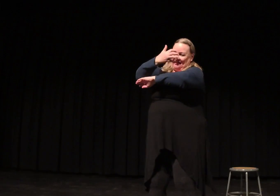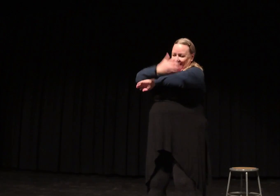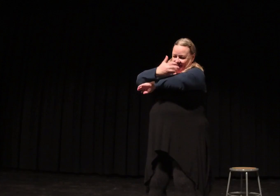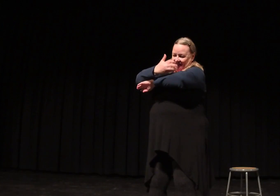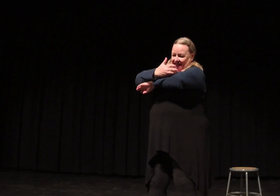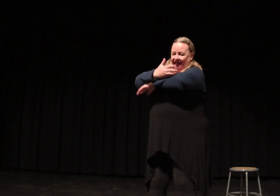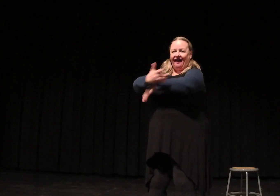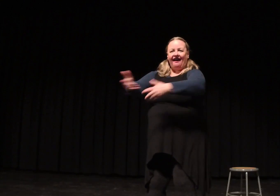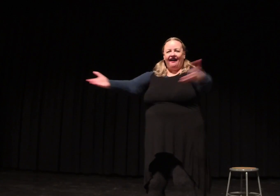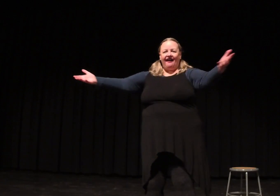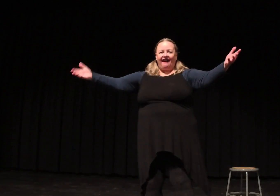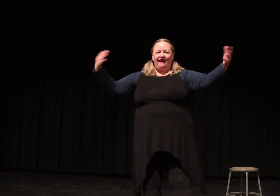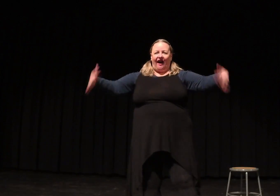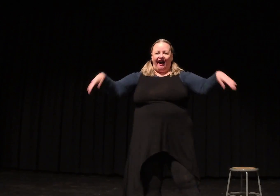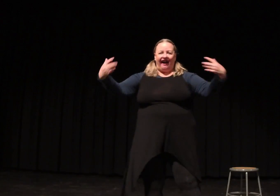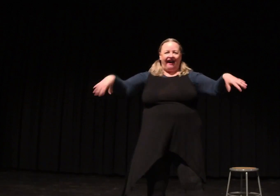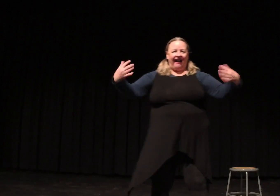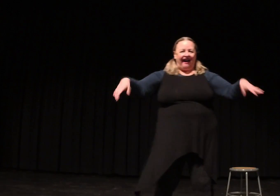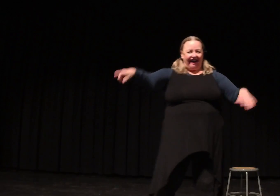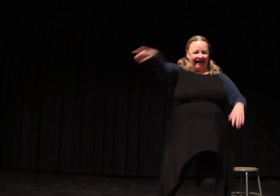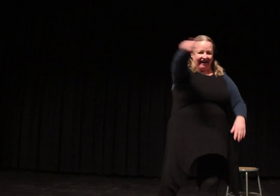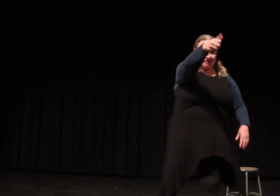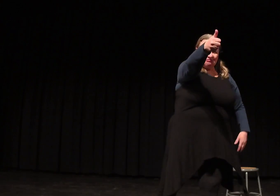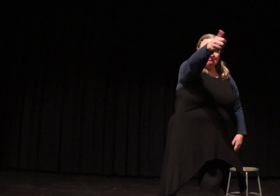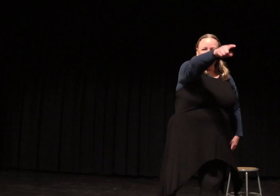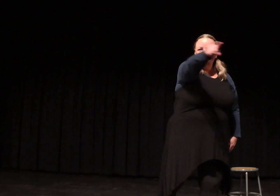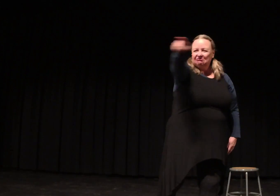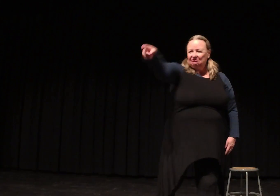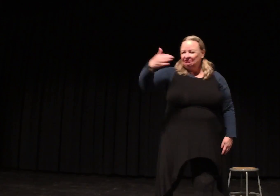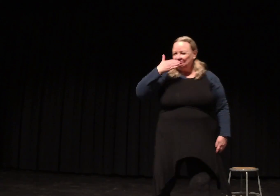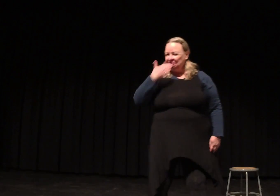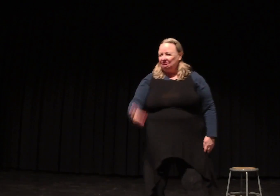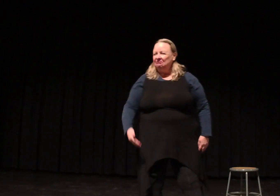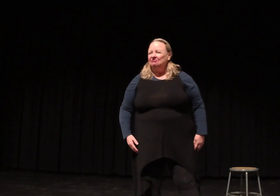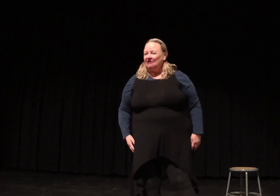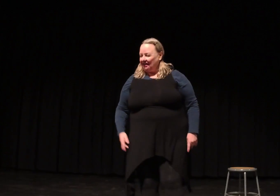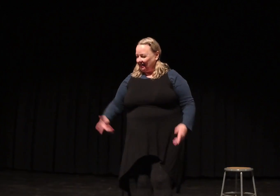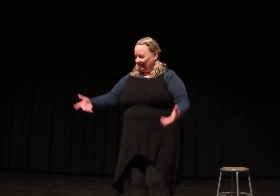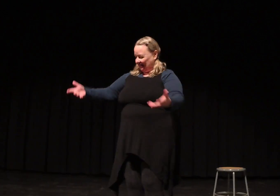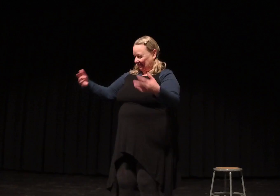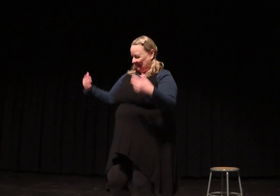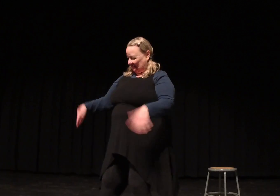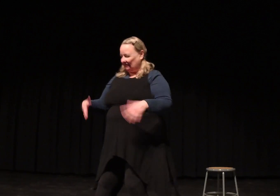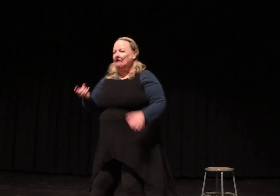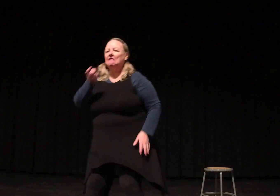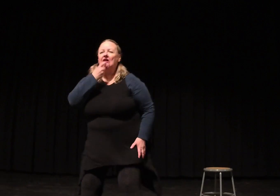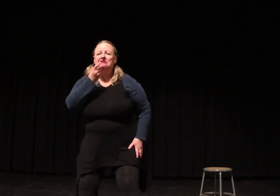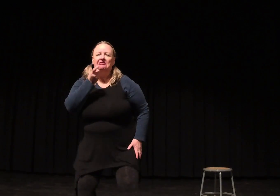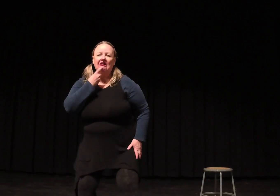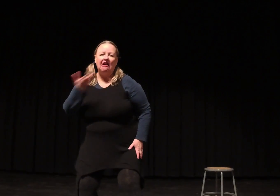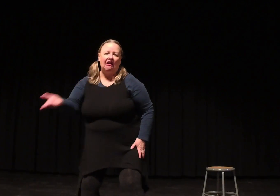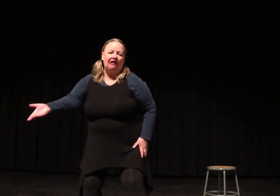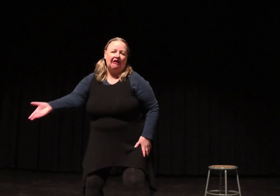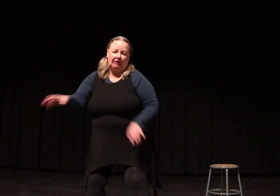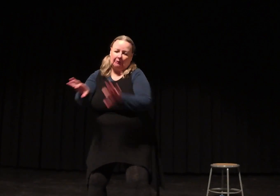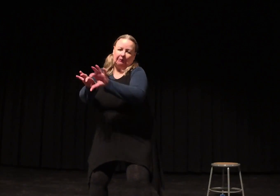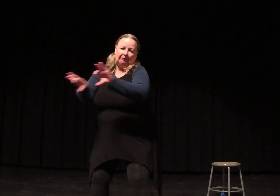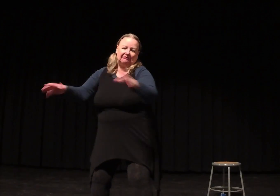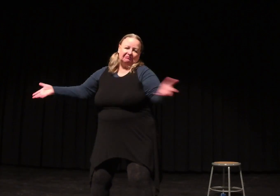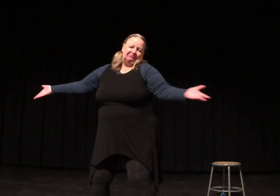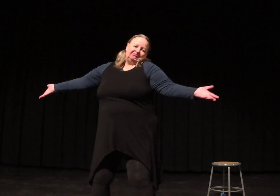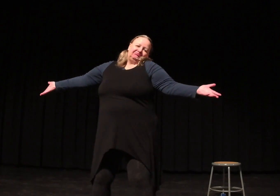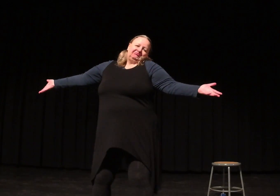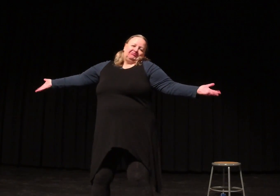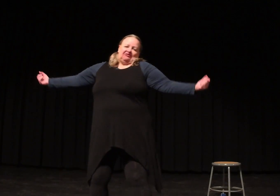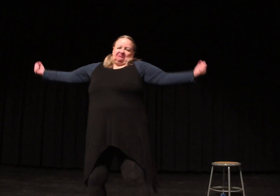Oh! On a battu l'arbre. Enfin, ouf! Ah, vous avez bien fait ça, hein? Merci. Ouf! Oh, c'était facile,